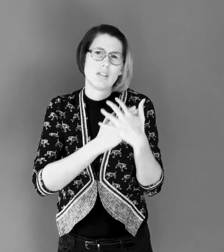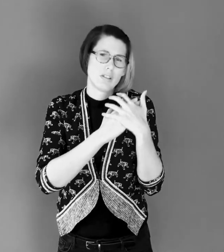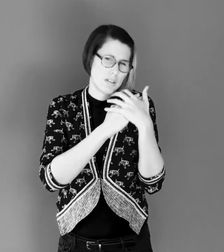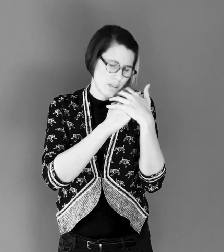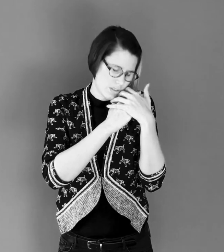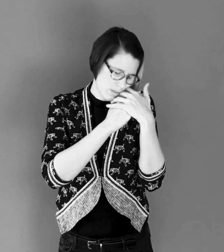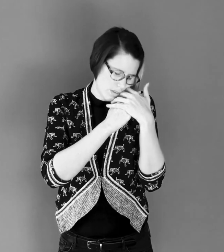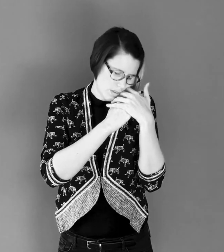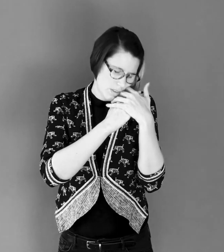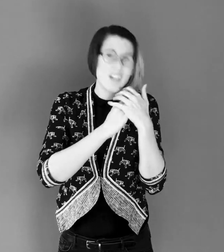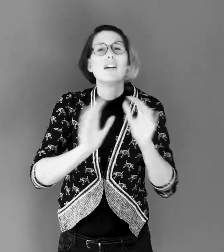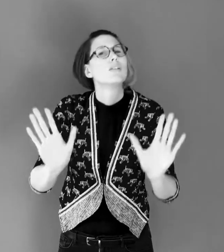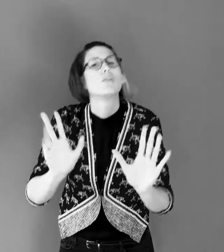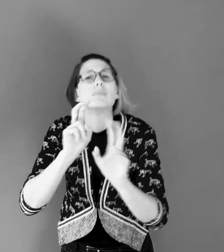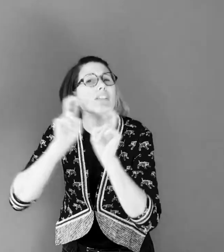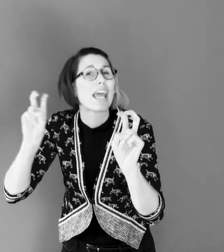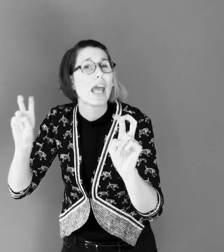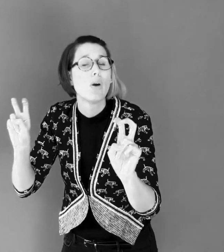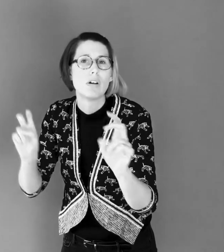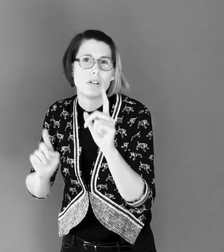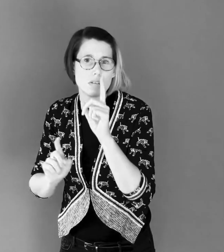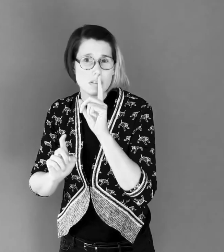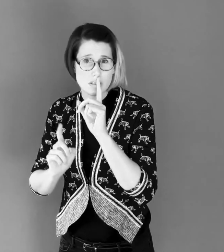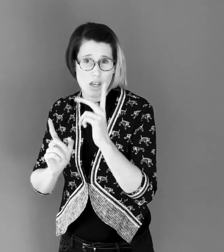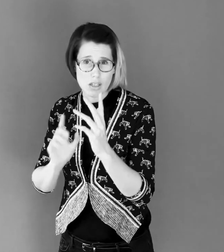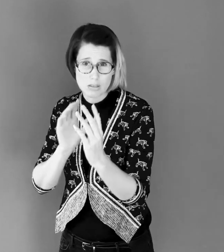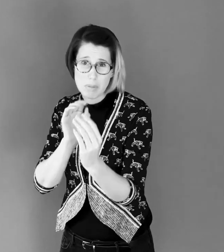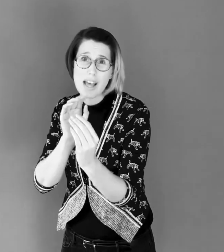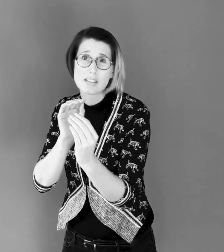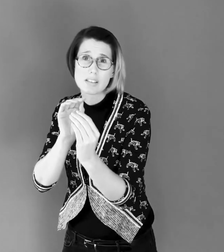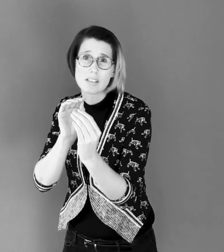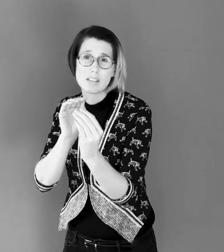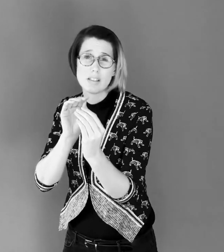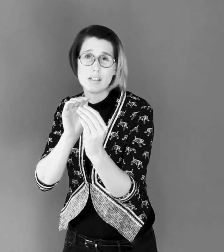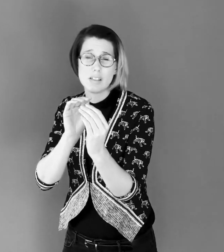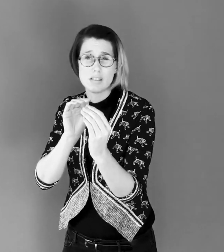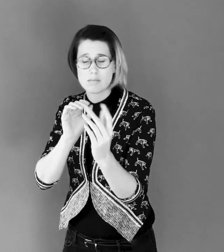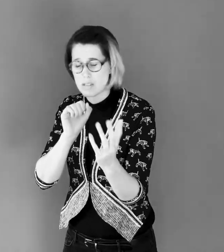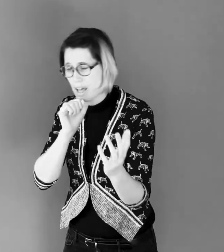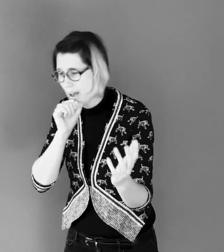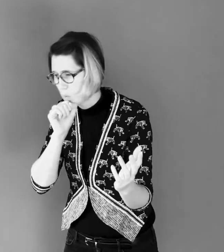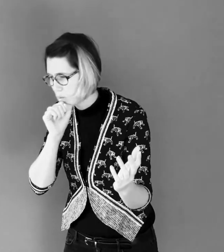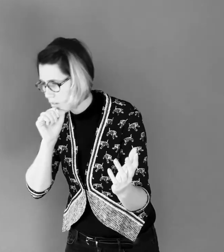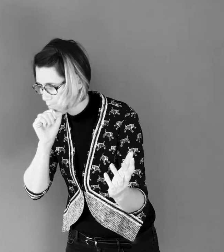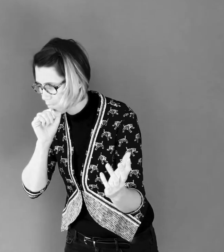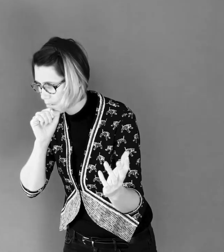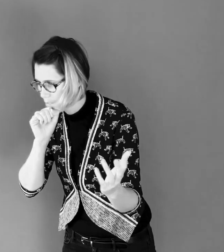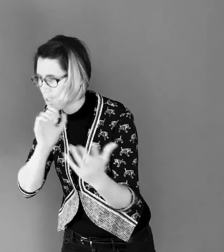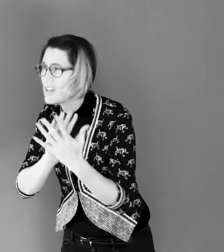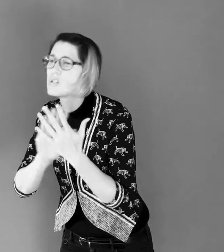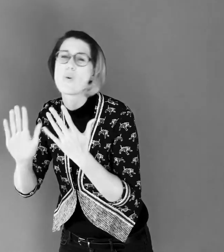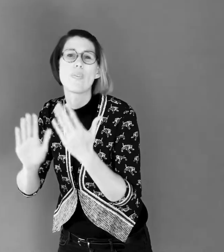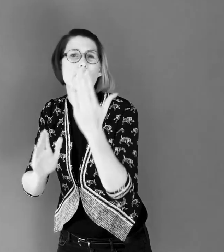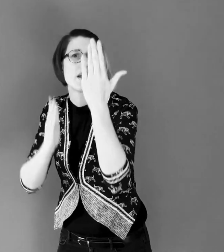op schouder. Nooit meer schreeuwen of zacht praten, als maar ouderen zonder jou de.